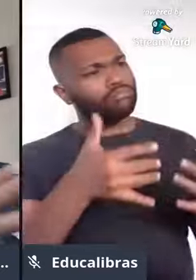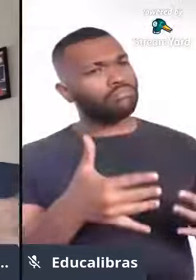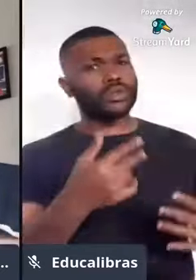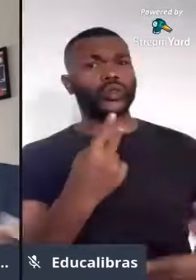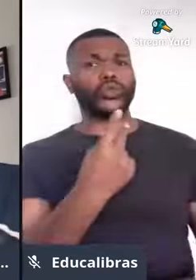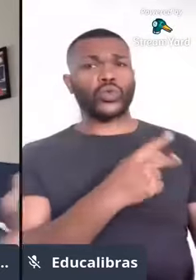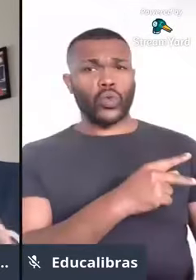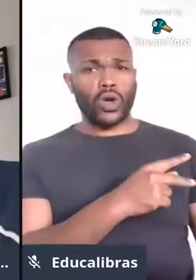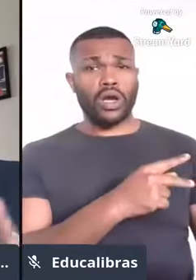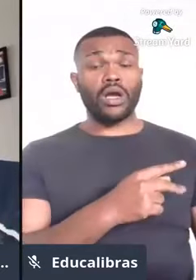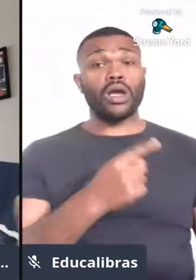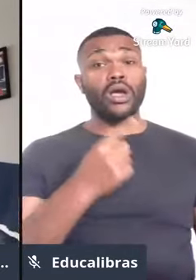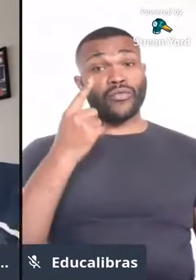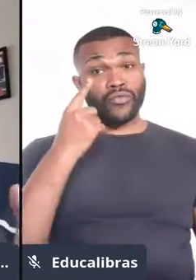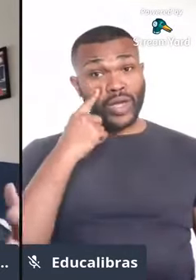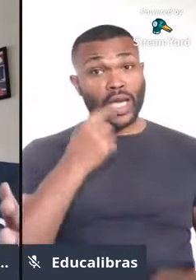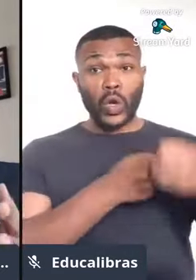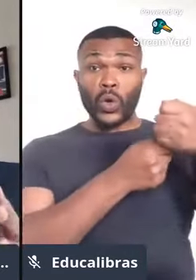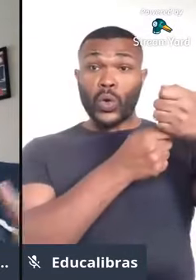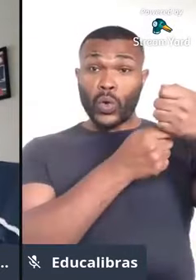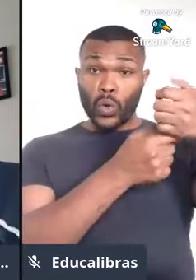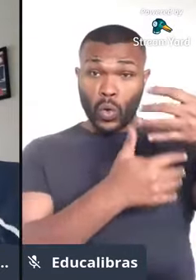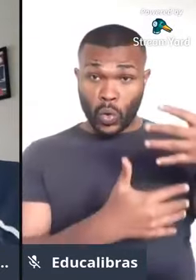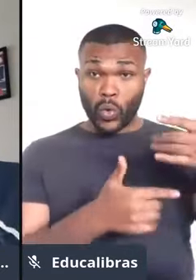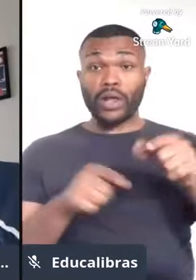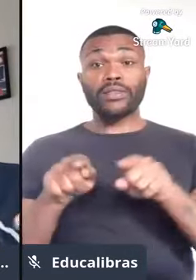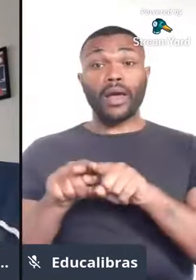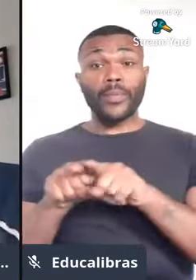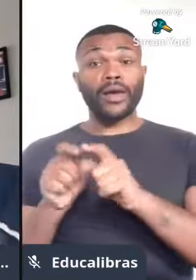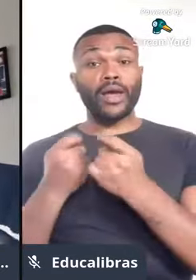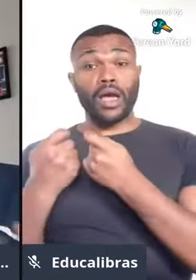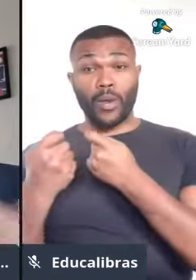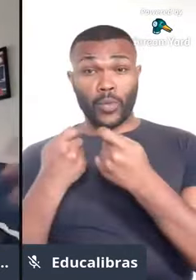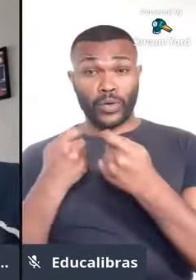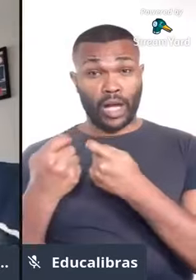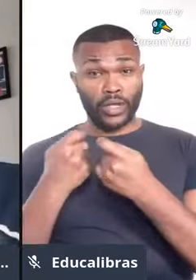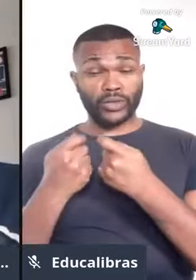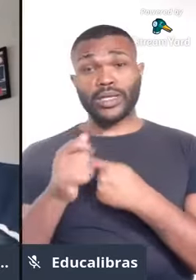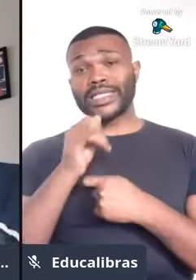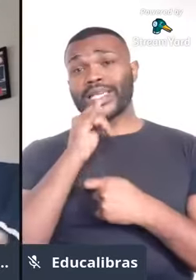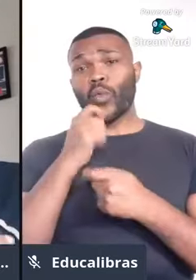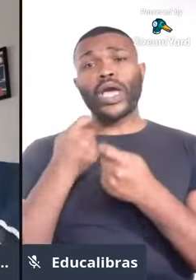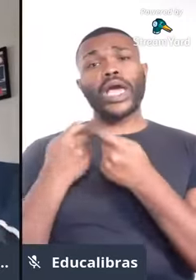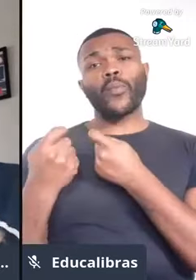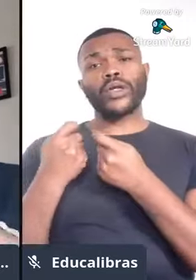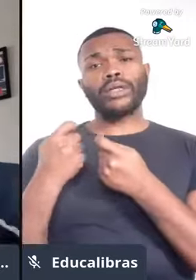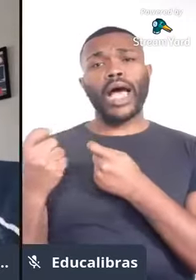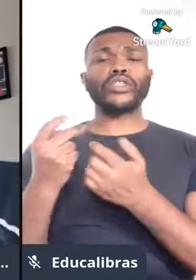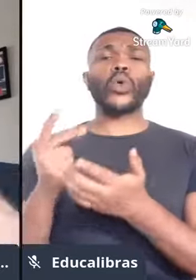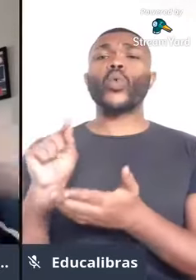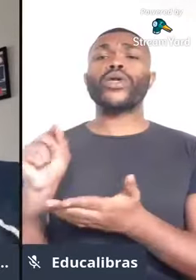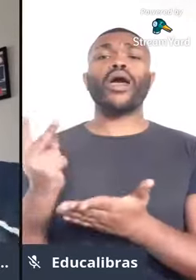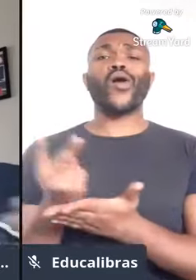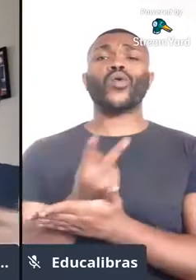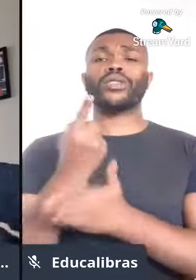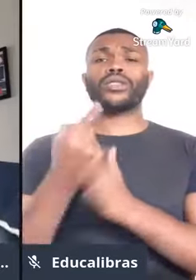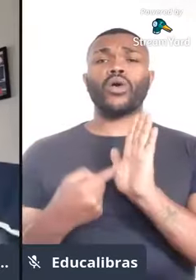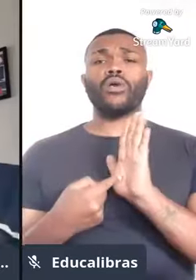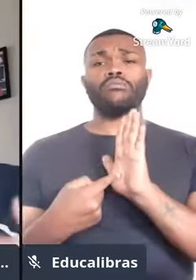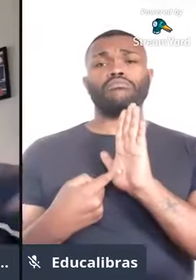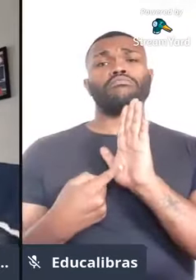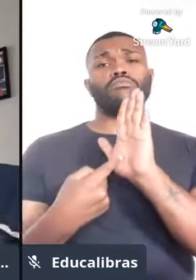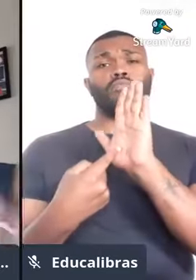separar o que é coluna do que é reportagem, né? A reportagem, basicamente, é você apresentar um fato, descrever o que aconteceu, colocar